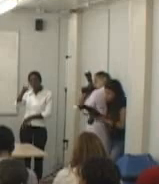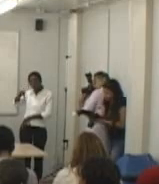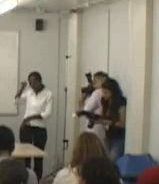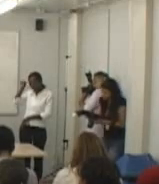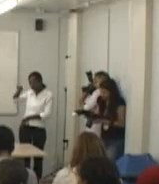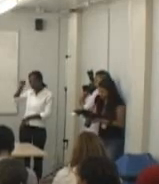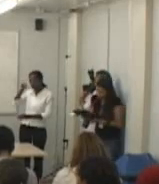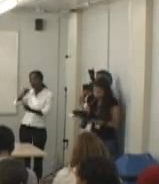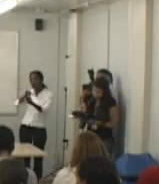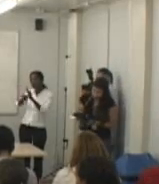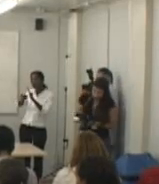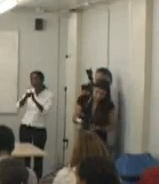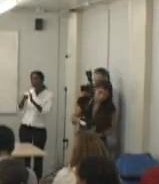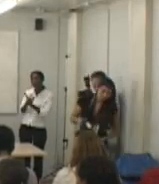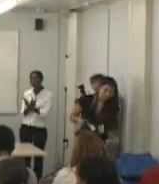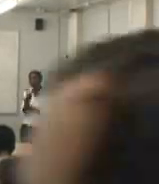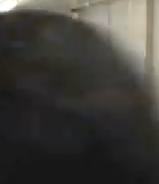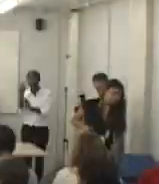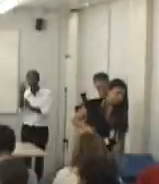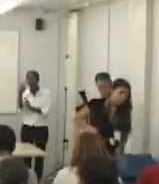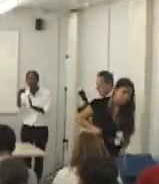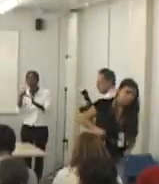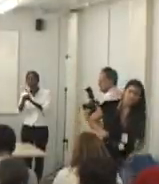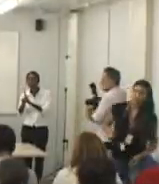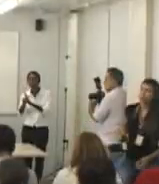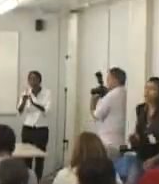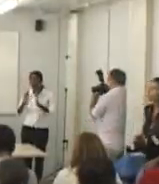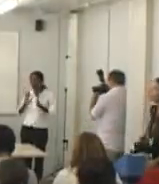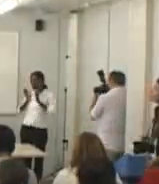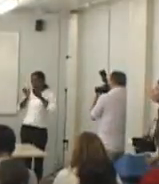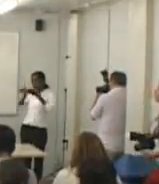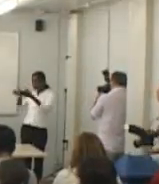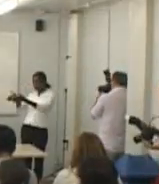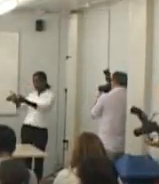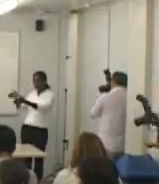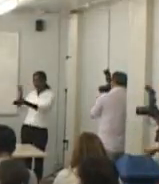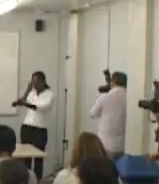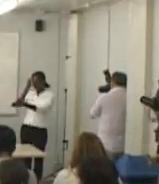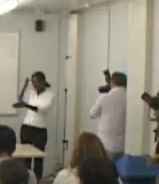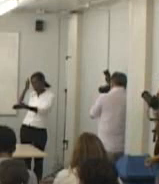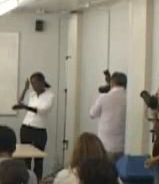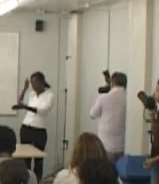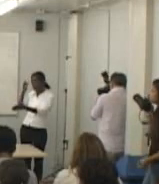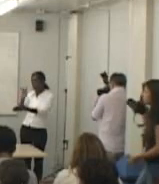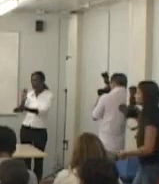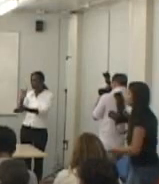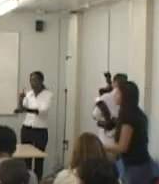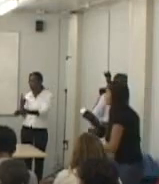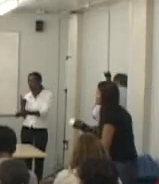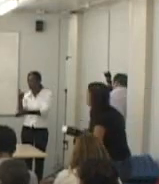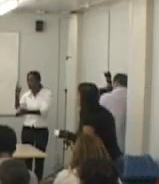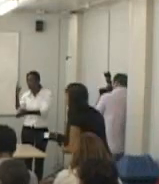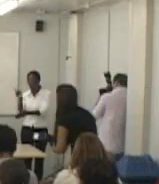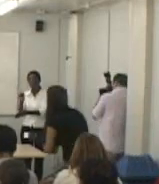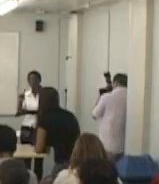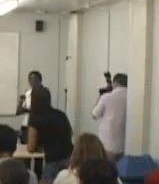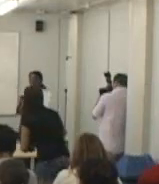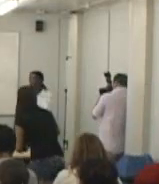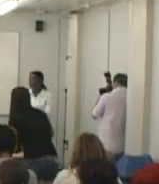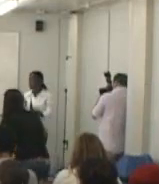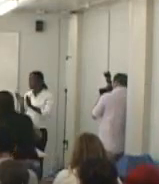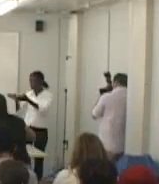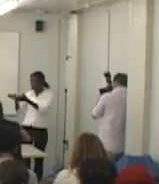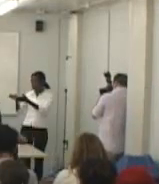Perguntas as três perguntas tem que ser direcionados aos candidatos tá não necessariamente é um candidato específico E a